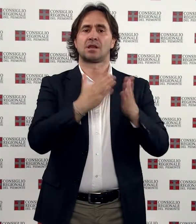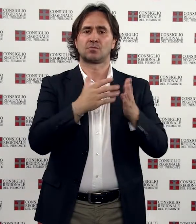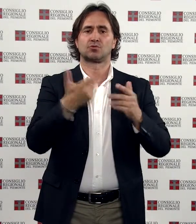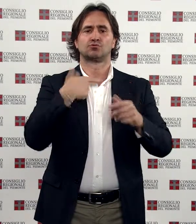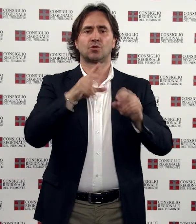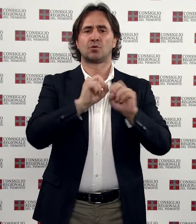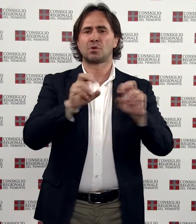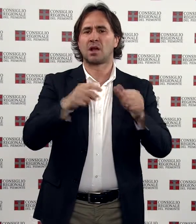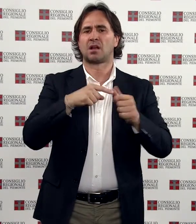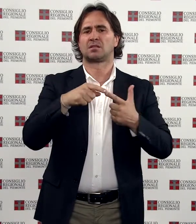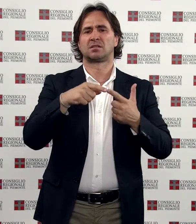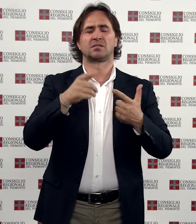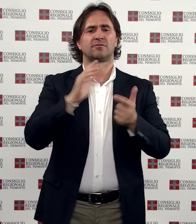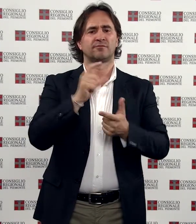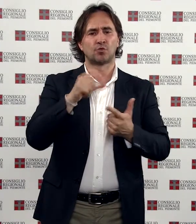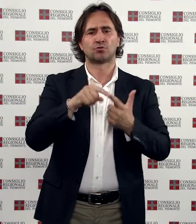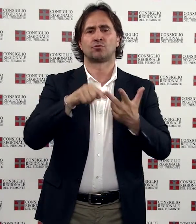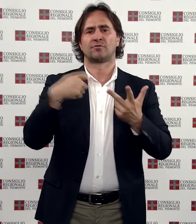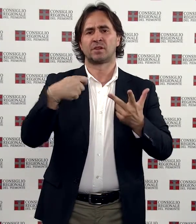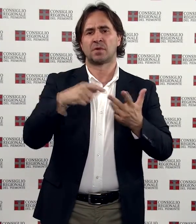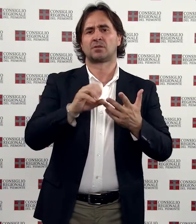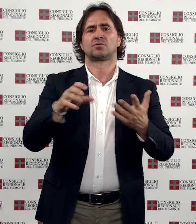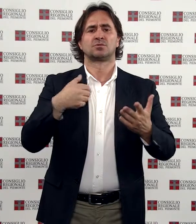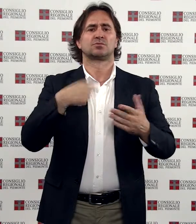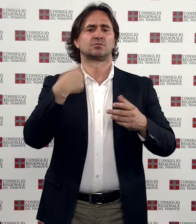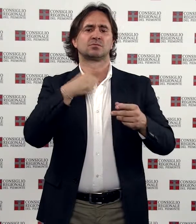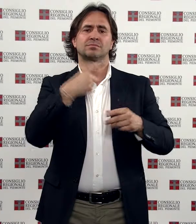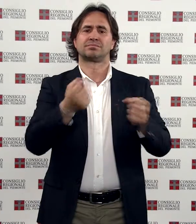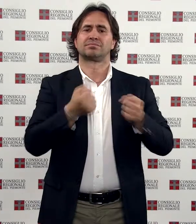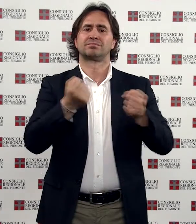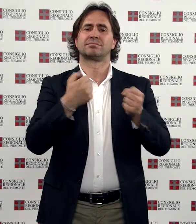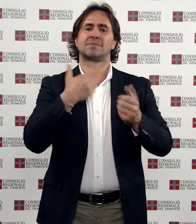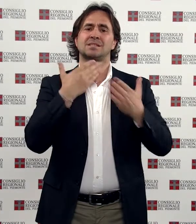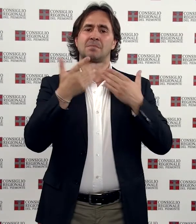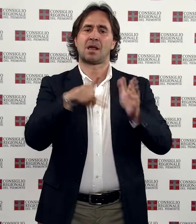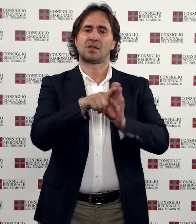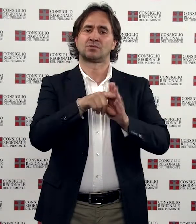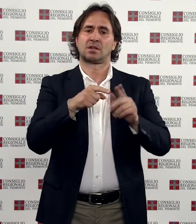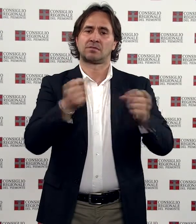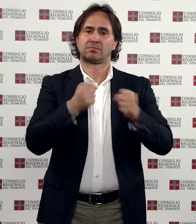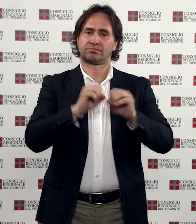comunicati, le foto e i filmati, le interviste di tutti gli eventi promossi dall'Assemblea Legislativa.